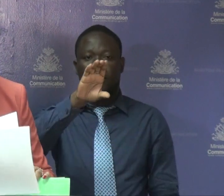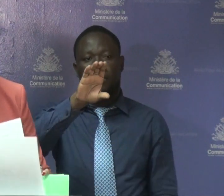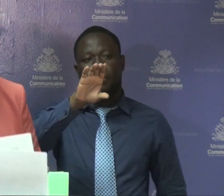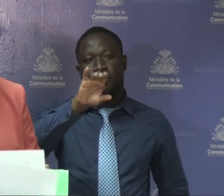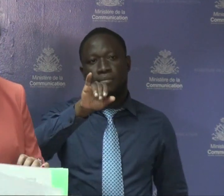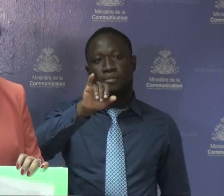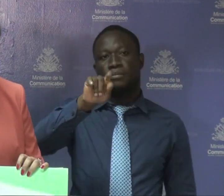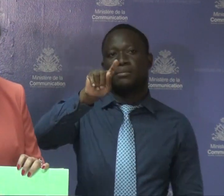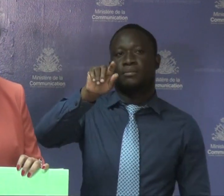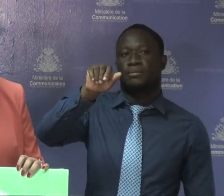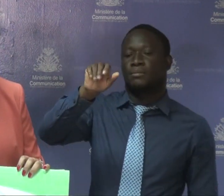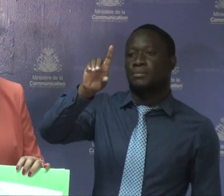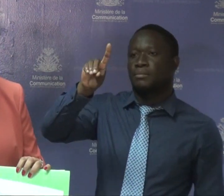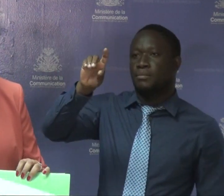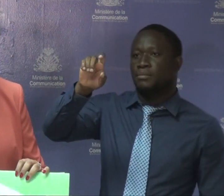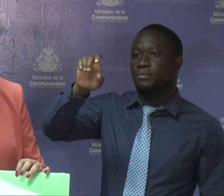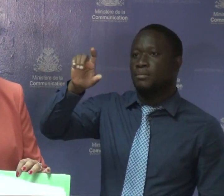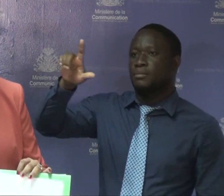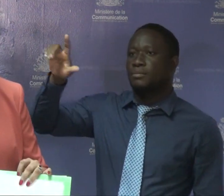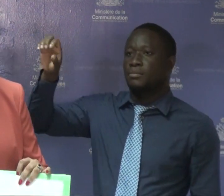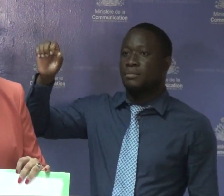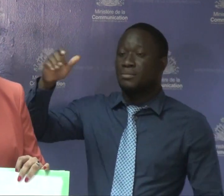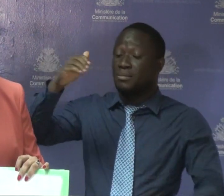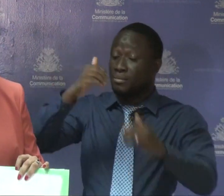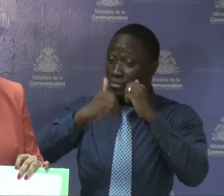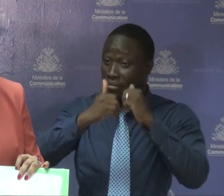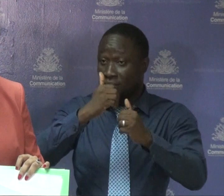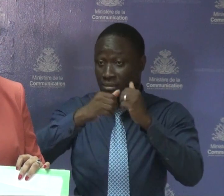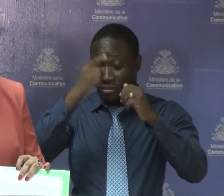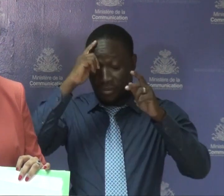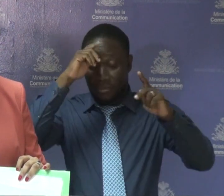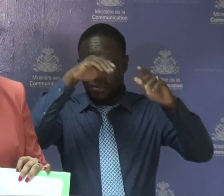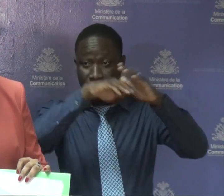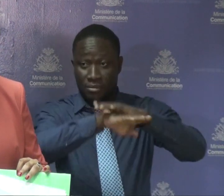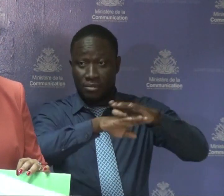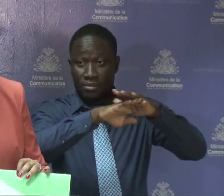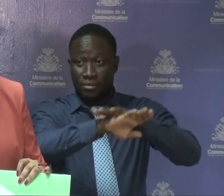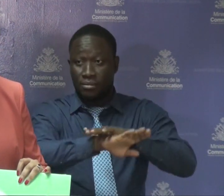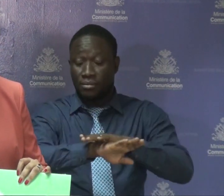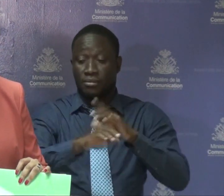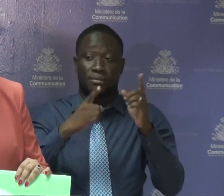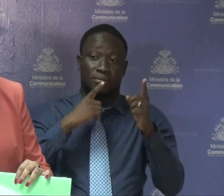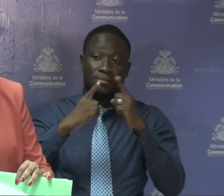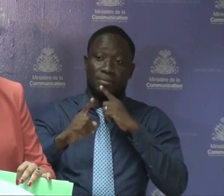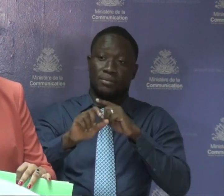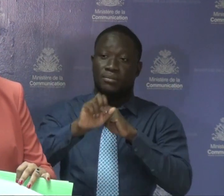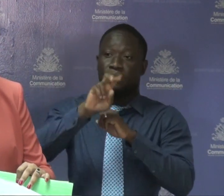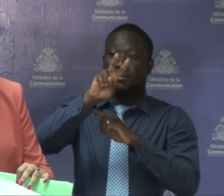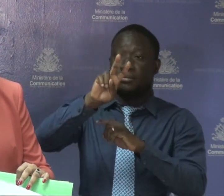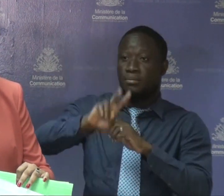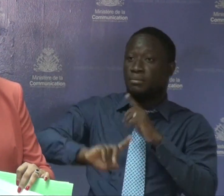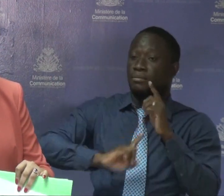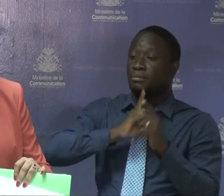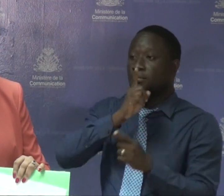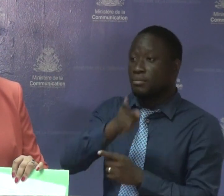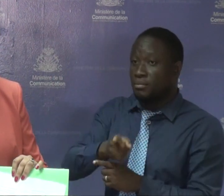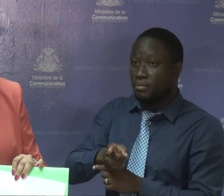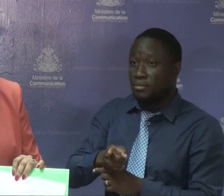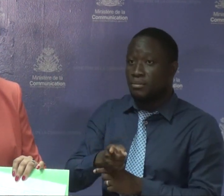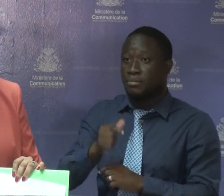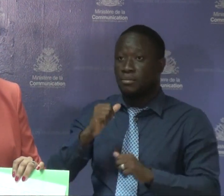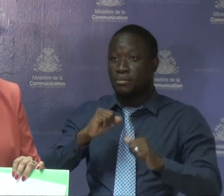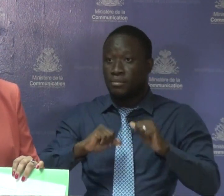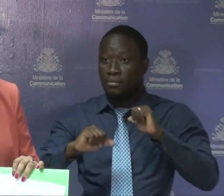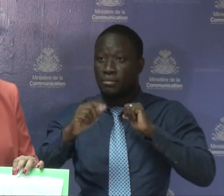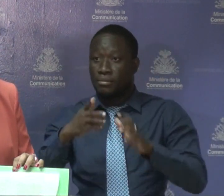connaissons que citadelle gagne difficulté et pour le monde rentrer là-dedans. C'est vrai que vous parlez de vidéo qui chute la donne, mais difficulté que l'artiste en fait gagner